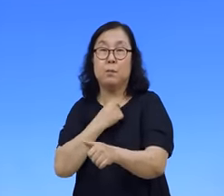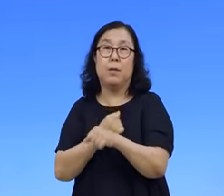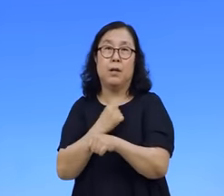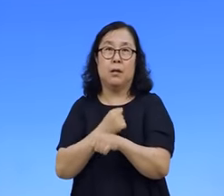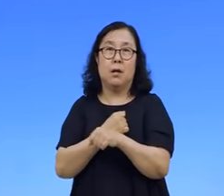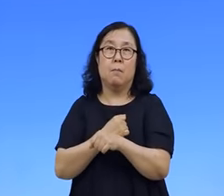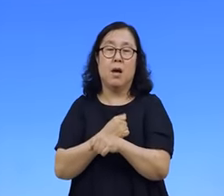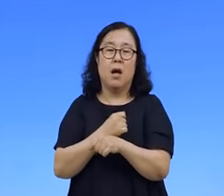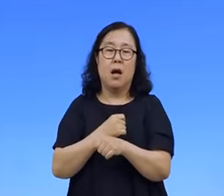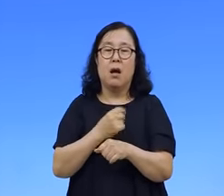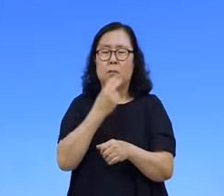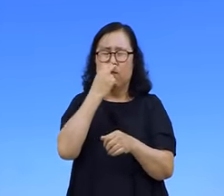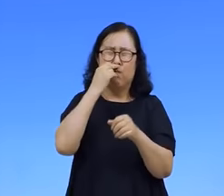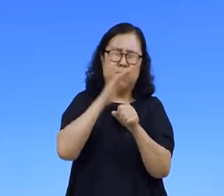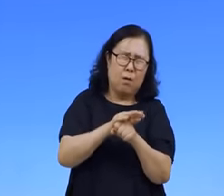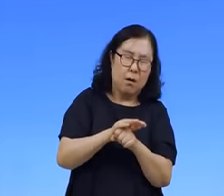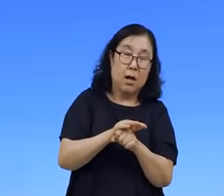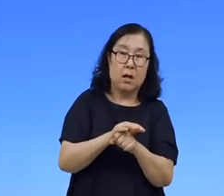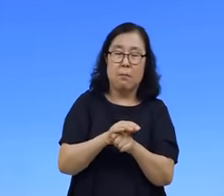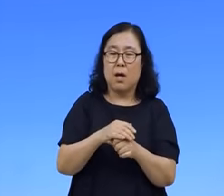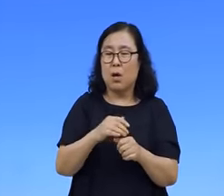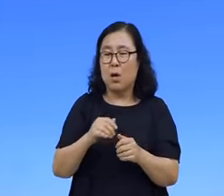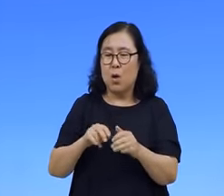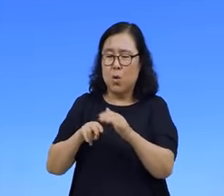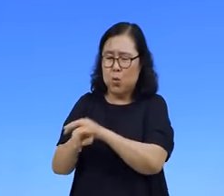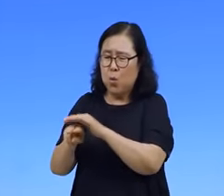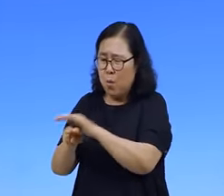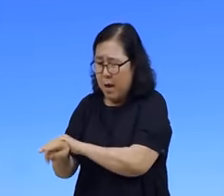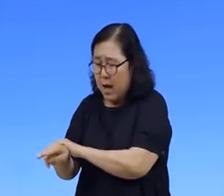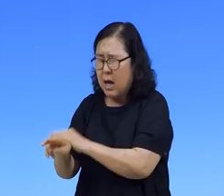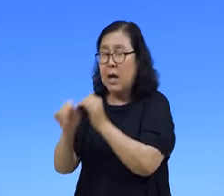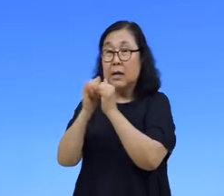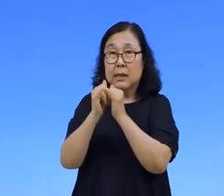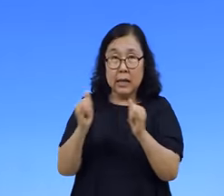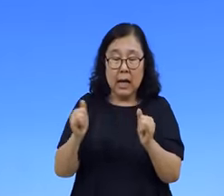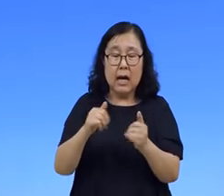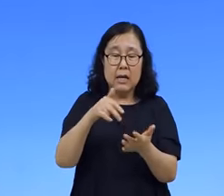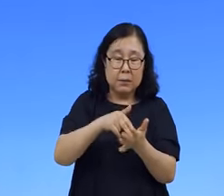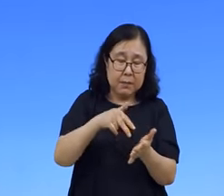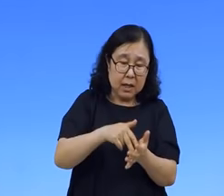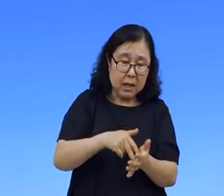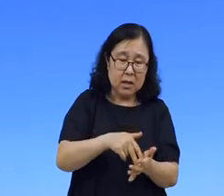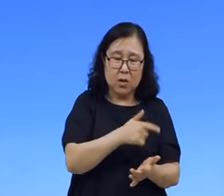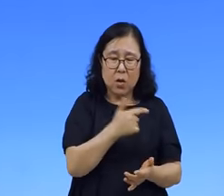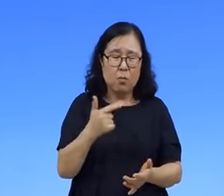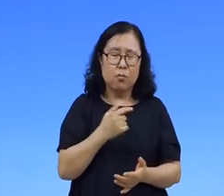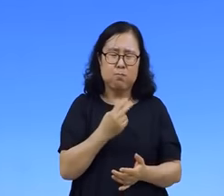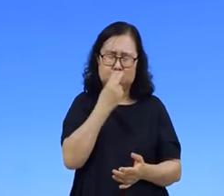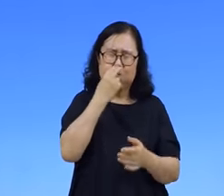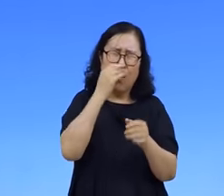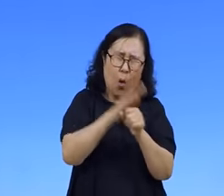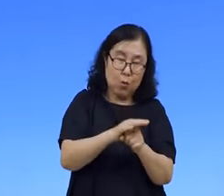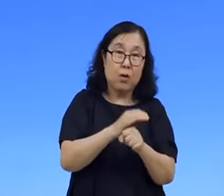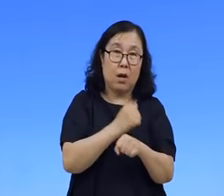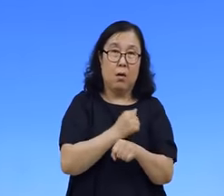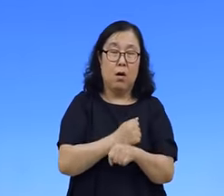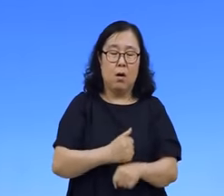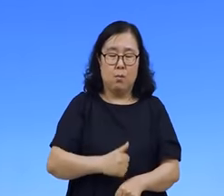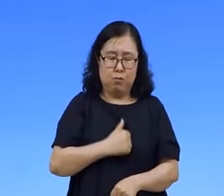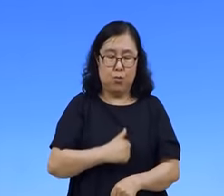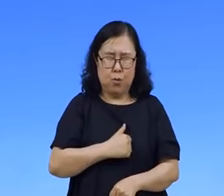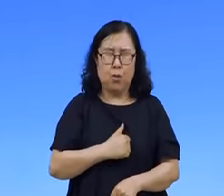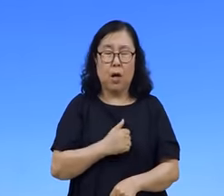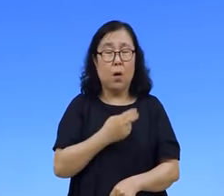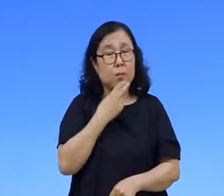13년이 넘는 세월 동안 억울하게 도망자 신세를 겪어야 되는 다윗이 억울하지 않겠습니까? 그 인간 아닙니까? 분노가